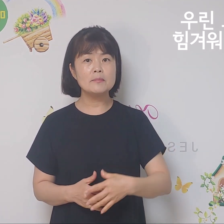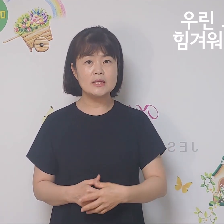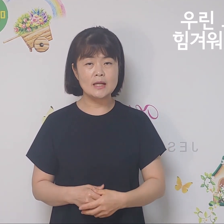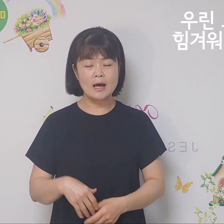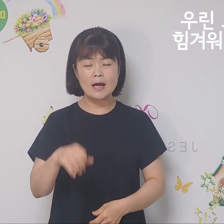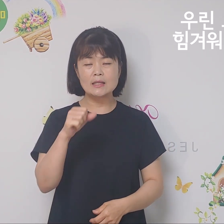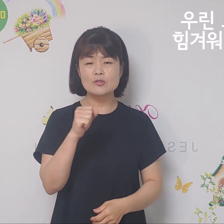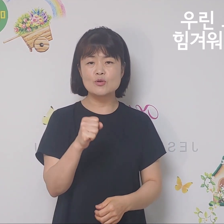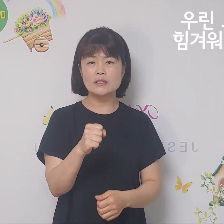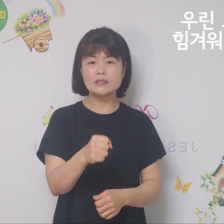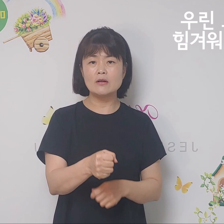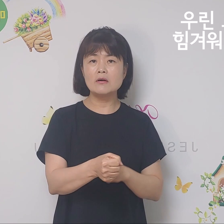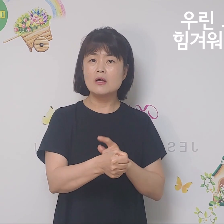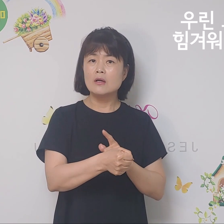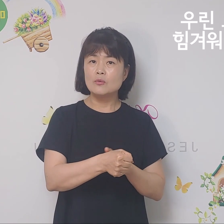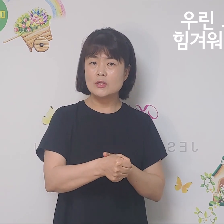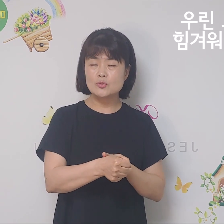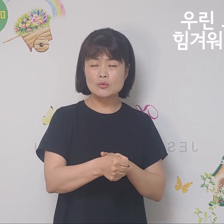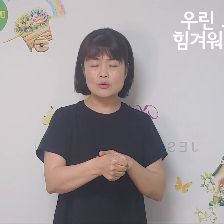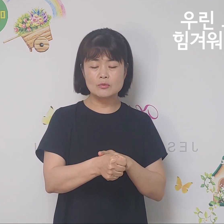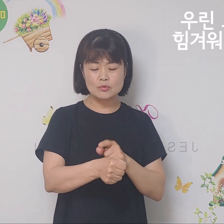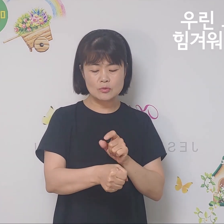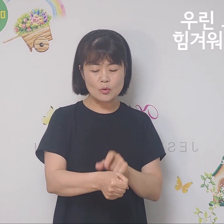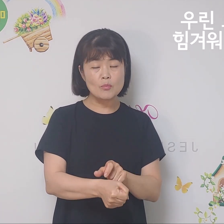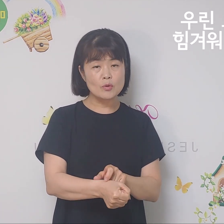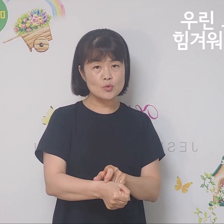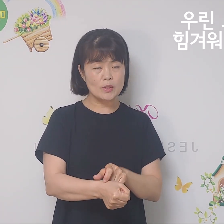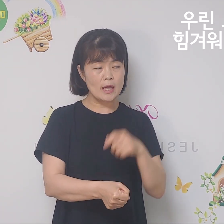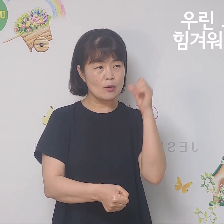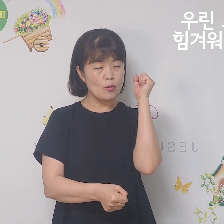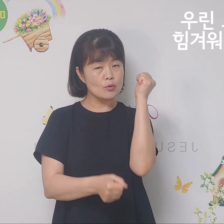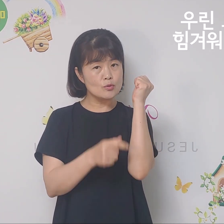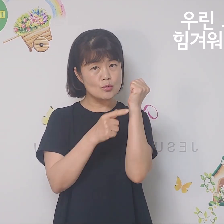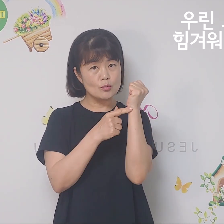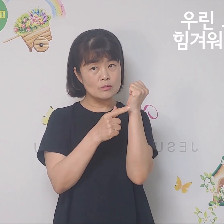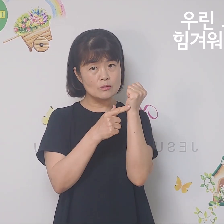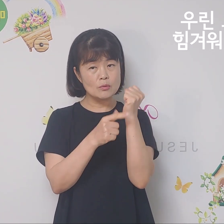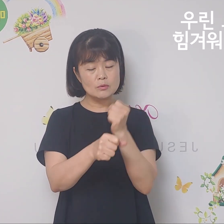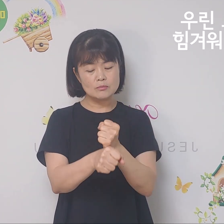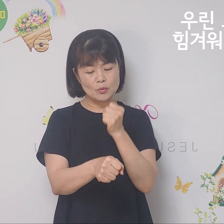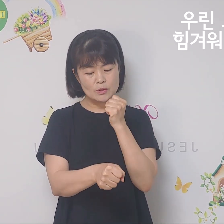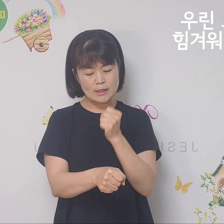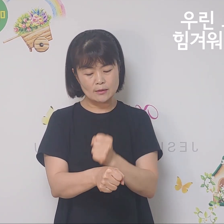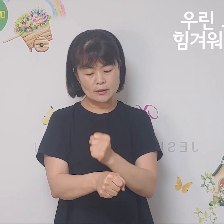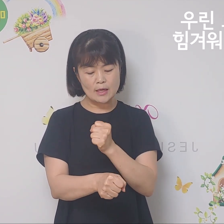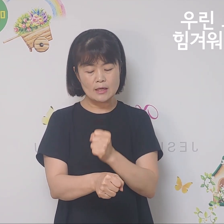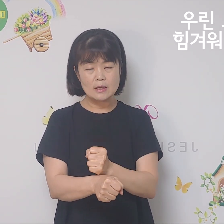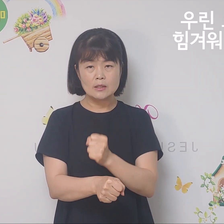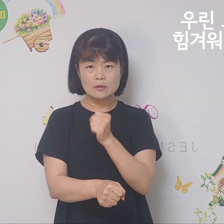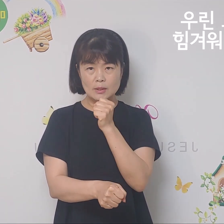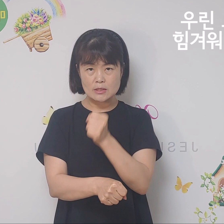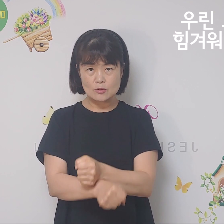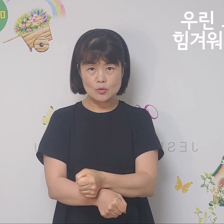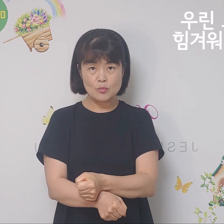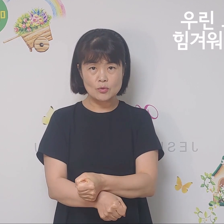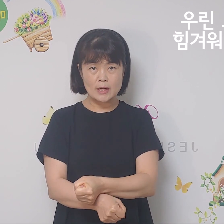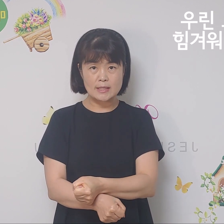합니다. 하다수하는요. 왼쪽 손목 쪽에 오른손 손목을 이렇게 완전 손목을